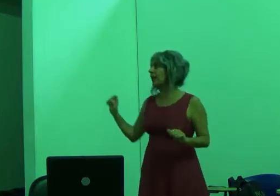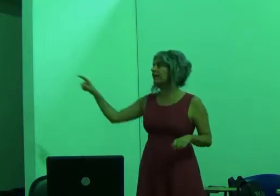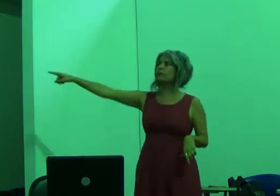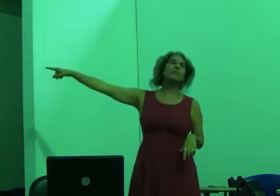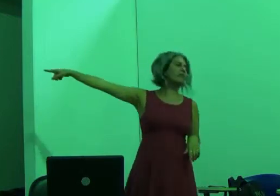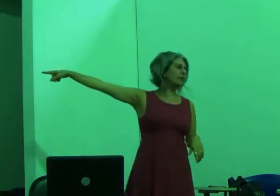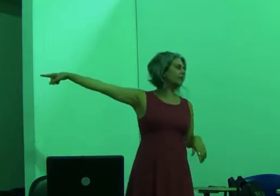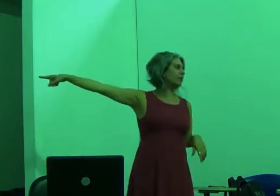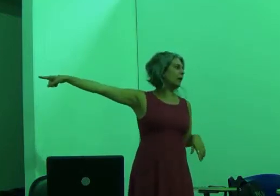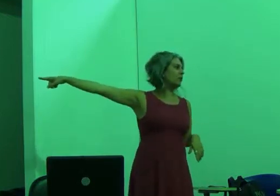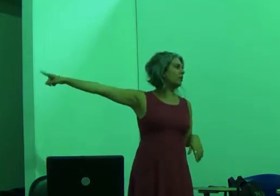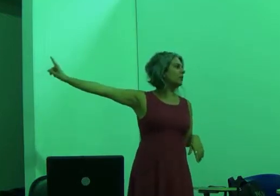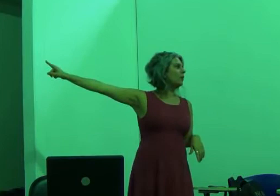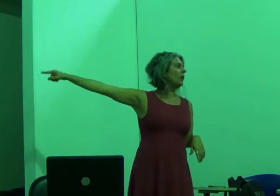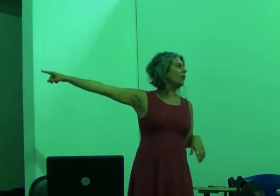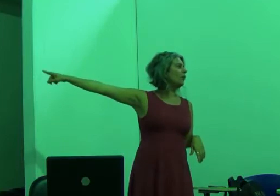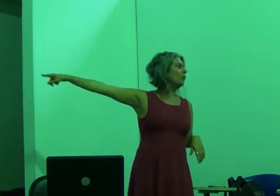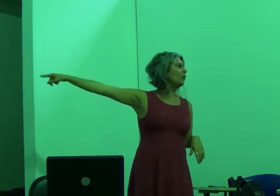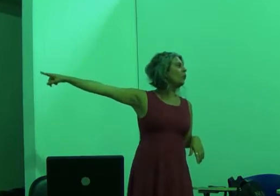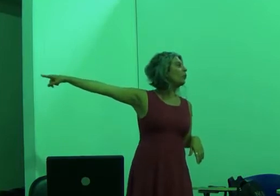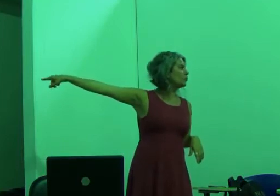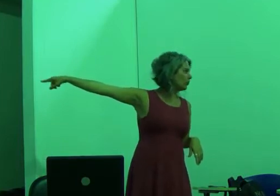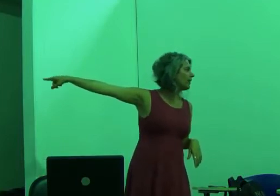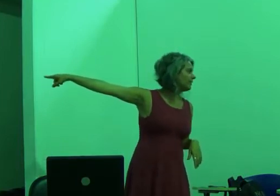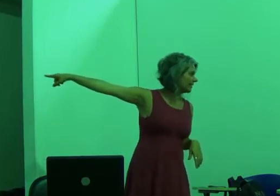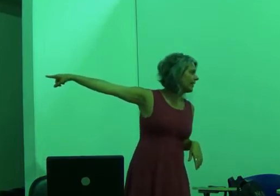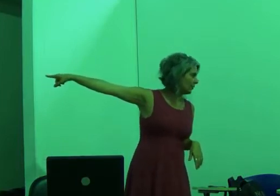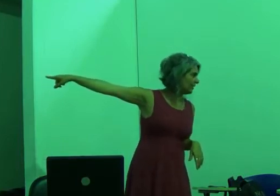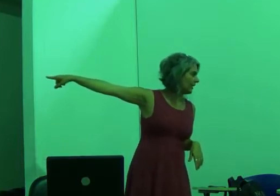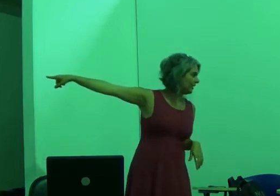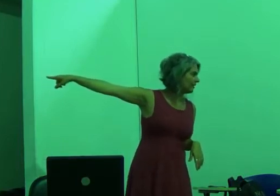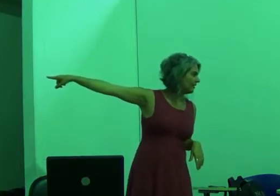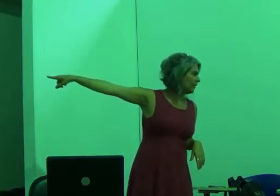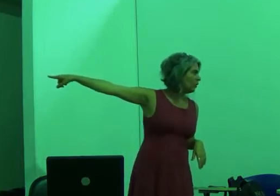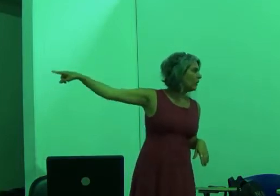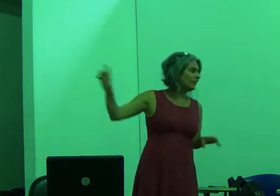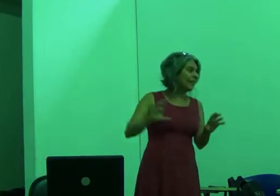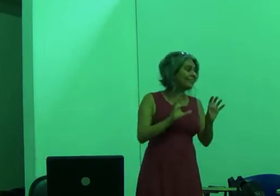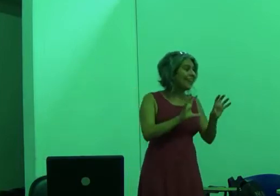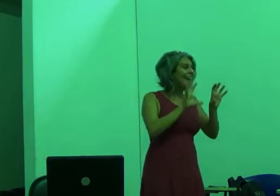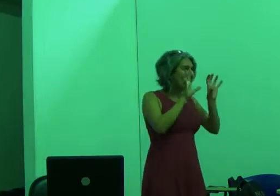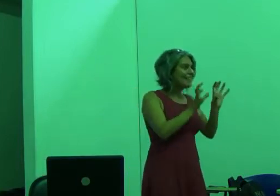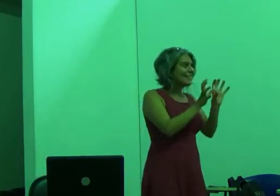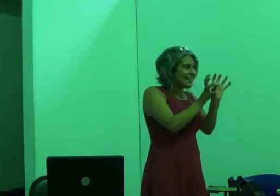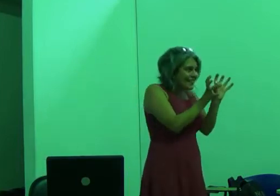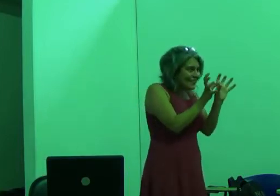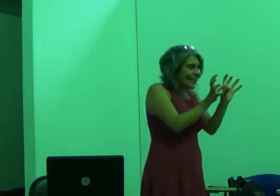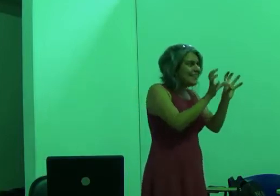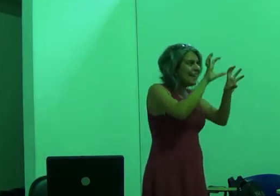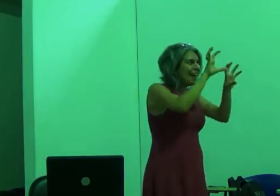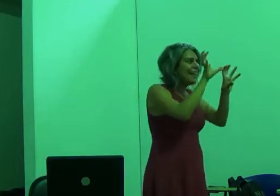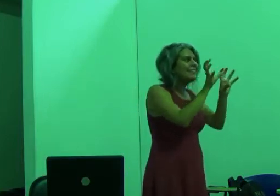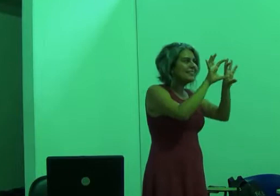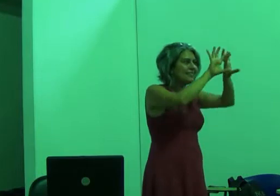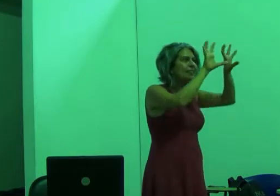tem um defeito essa imagem, não é um conjunto de intersecção que interessa. O que interessa é, essas três anéis